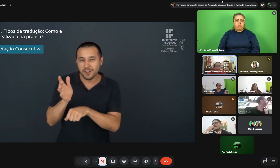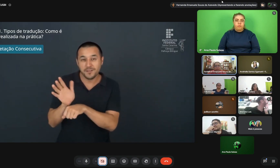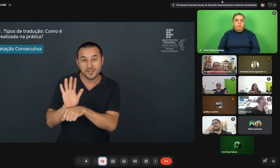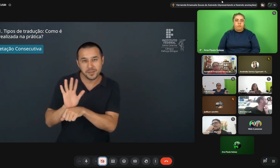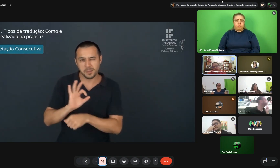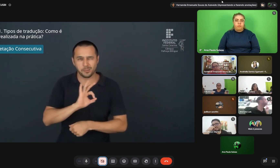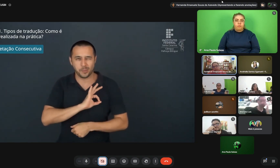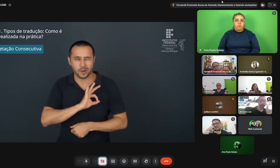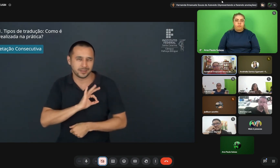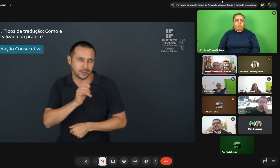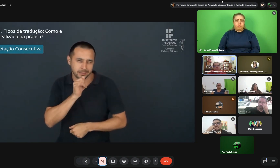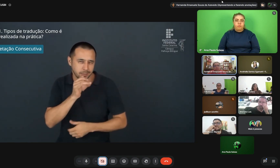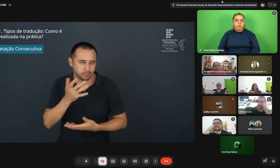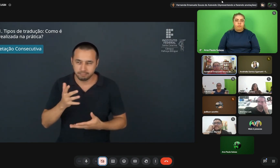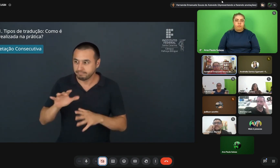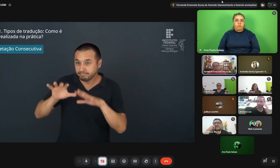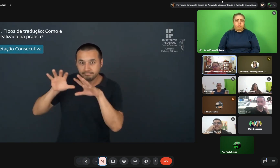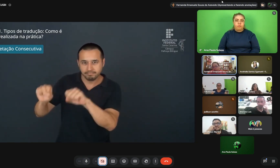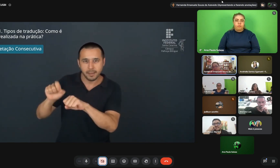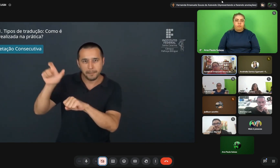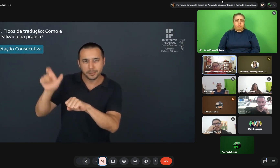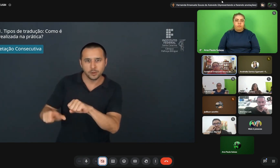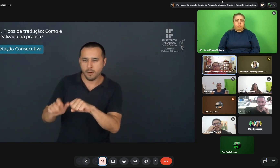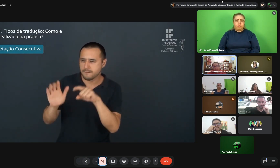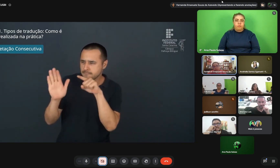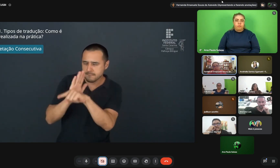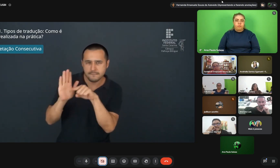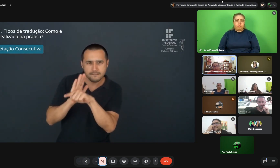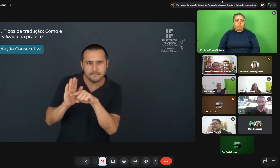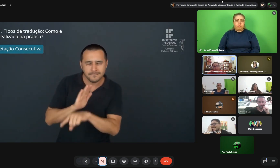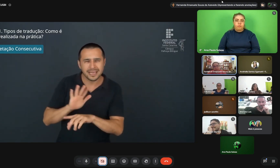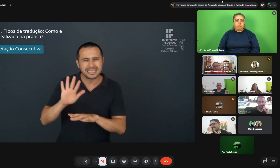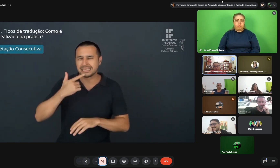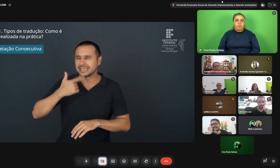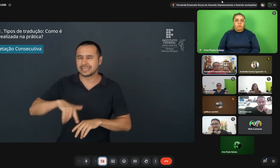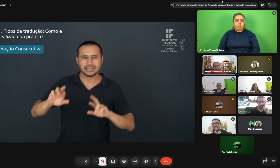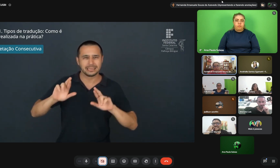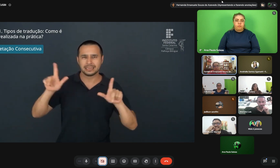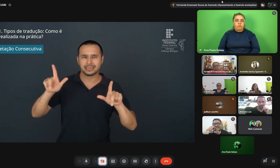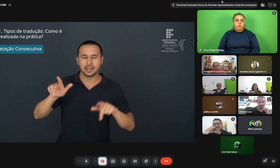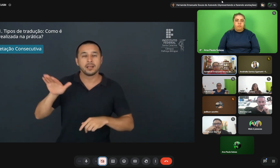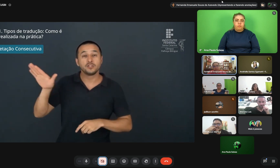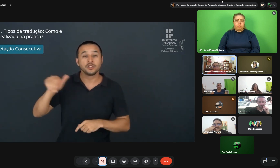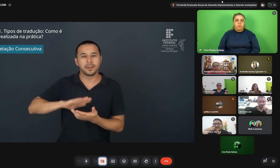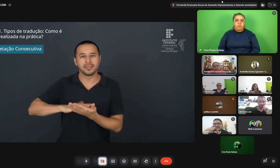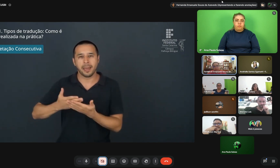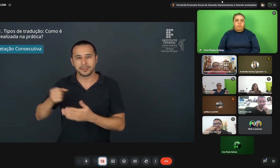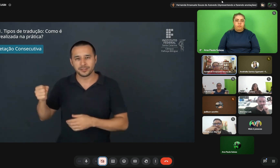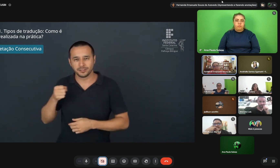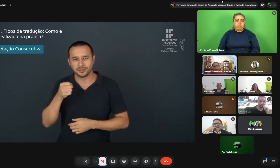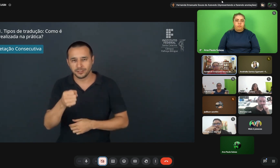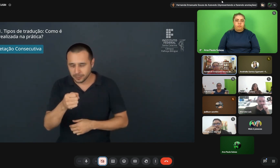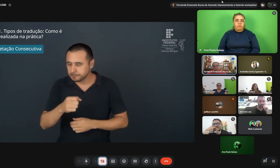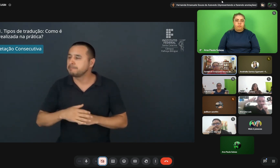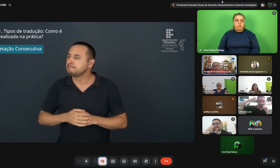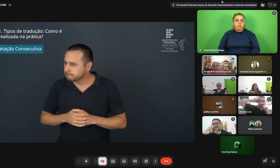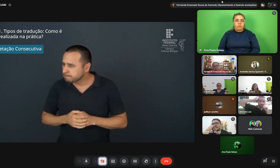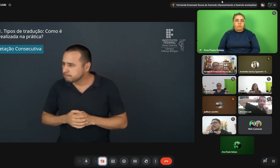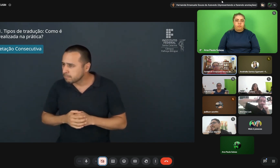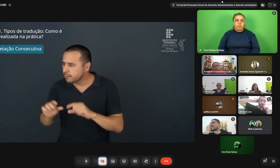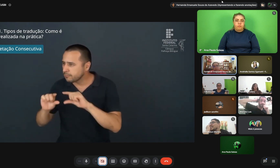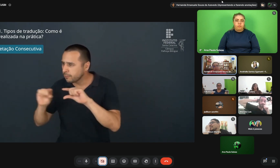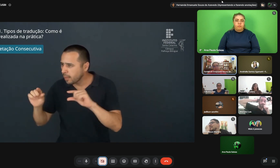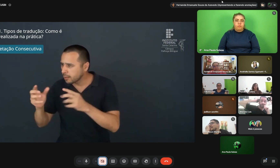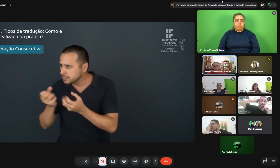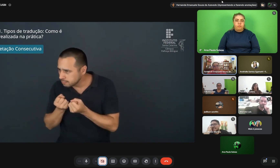fala um tempo, o outro faz um tempo. Já assistiram algum tipo de filme policial, por exemplo, quando a gente vai fazer lá um julgamento, aí a pessoa